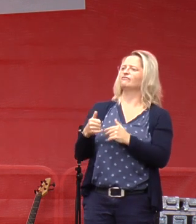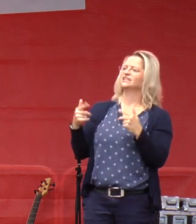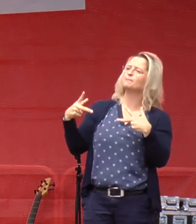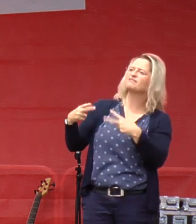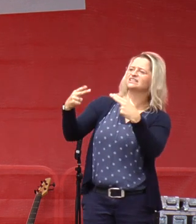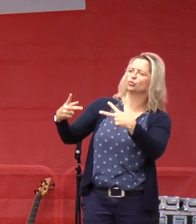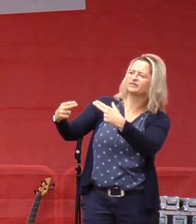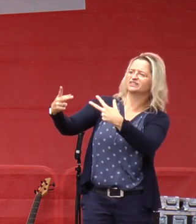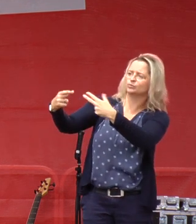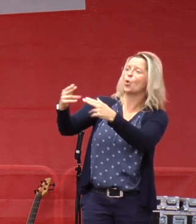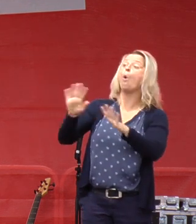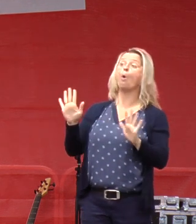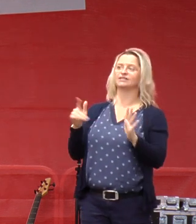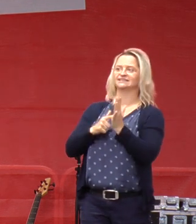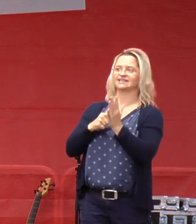abzuschaffen.